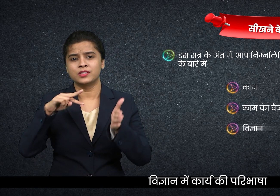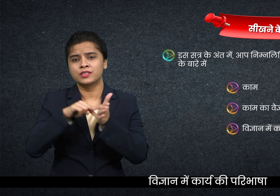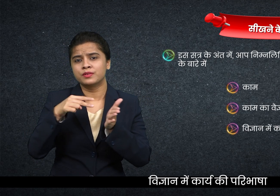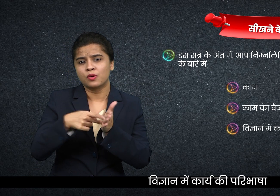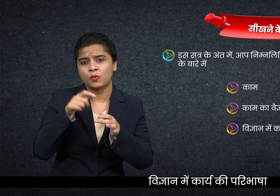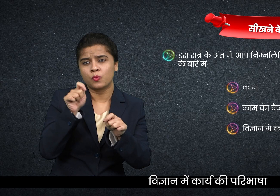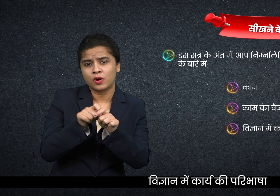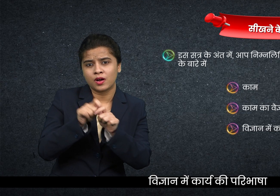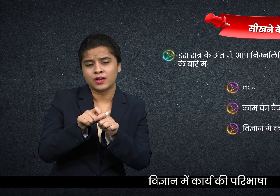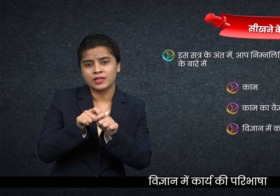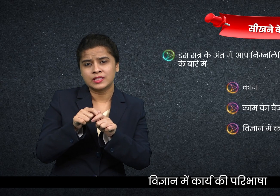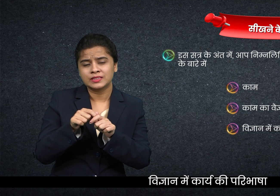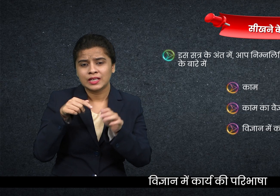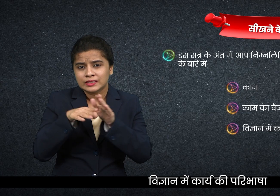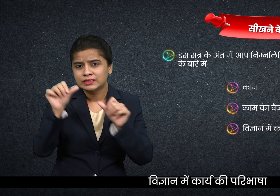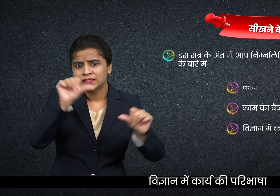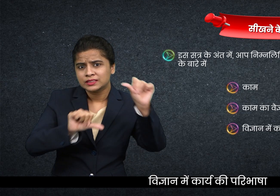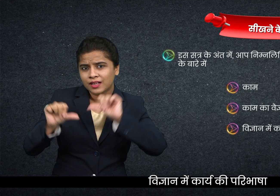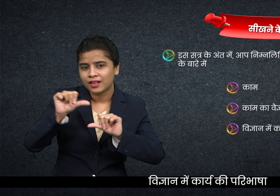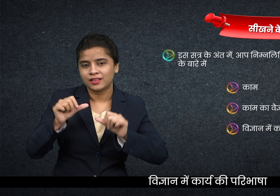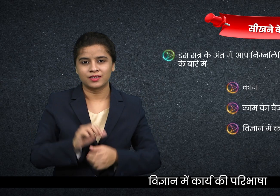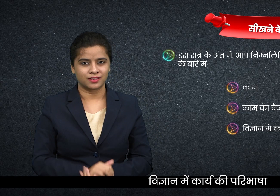विज्ञान में कार्य की परिभाषा,